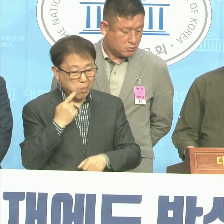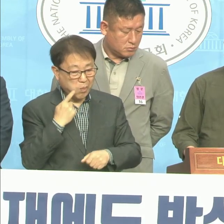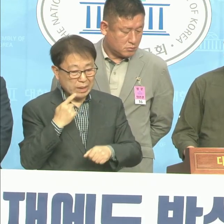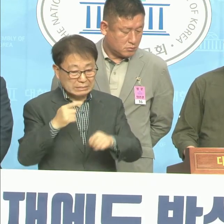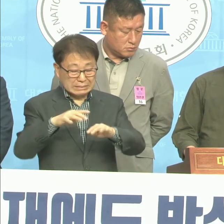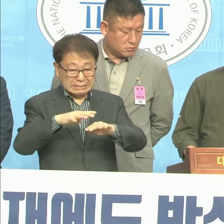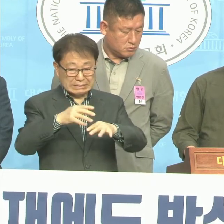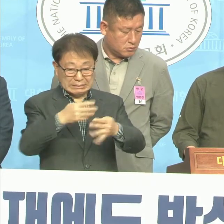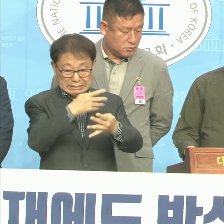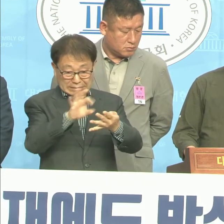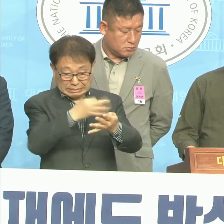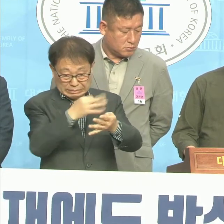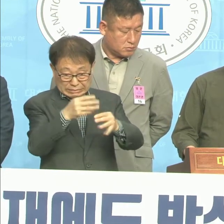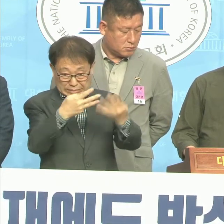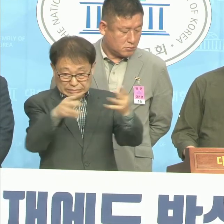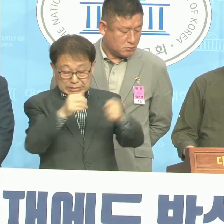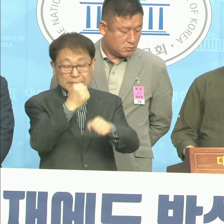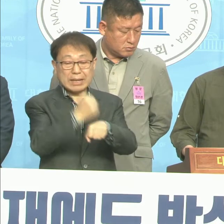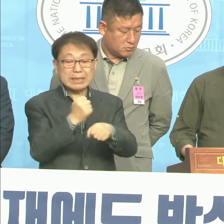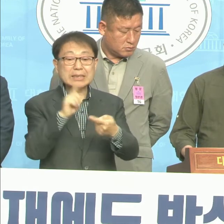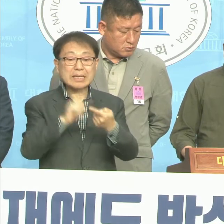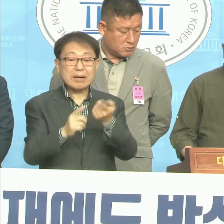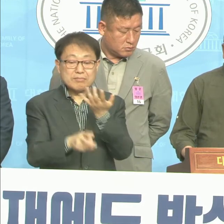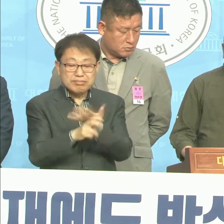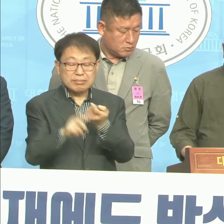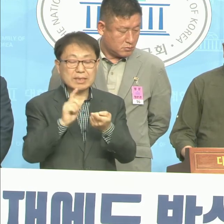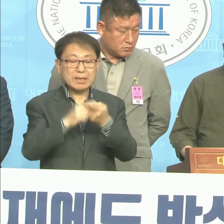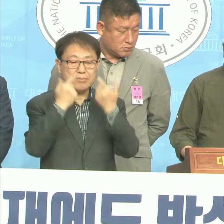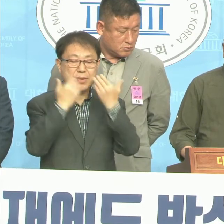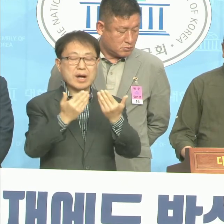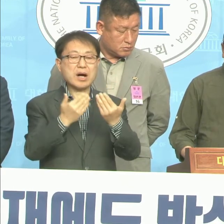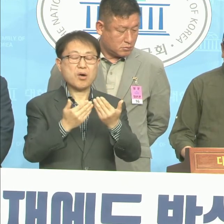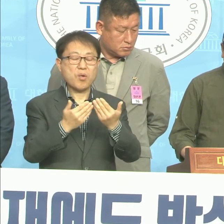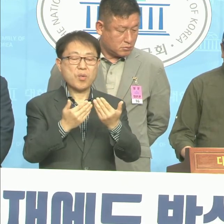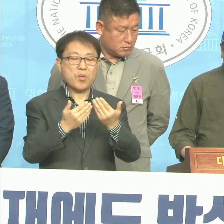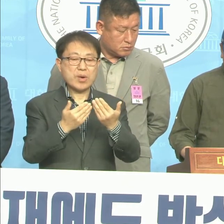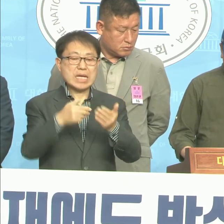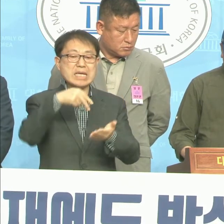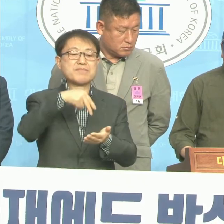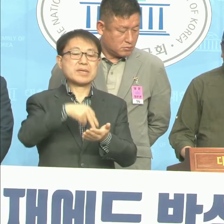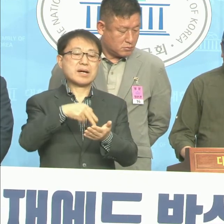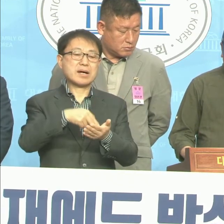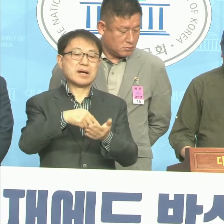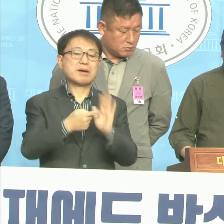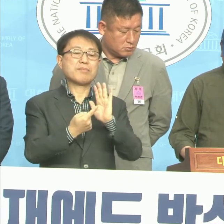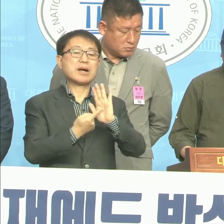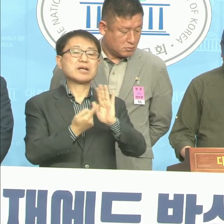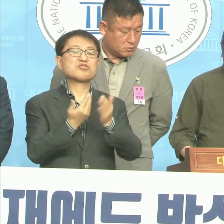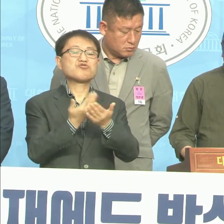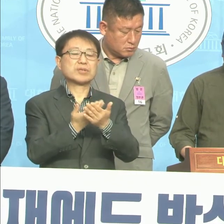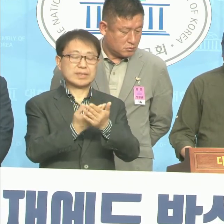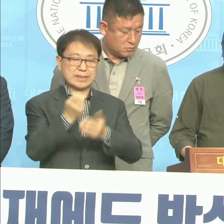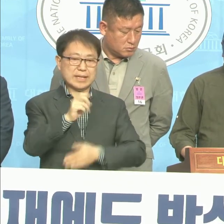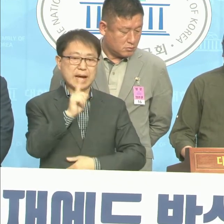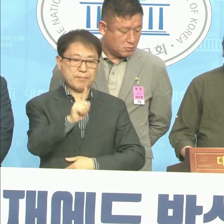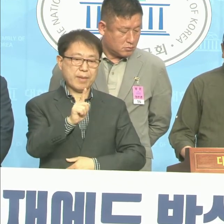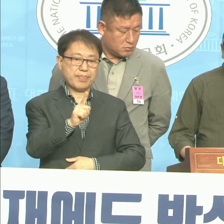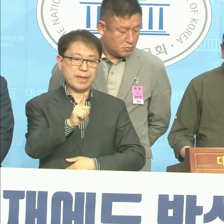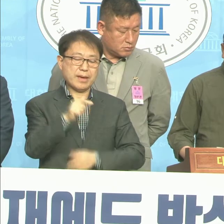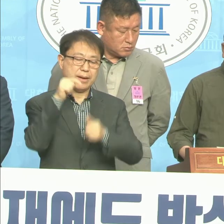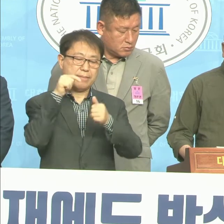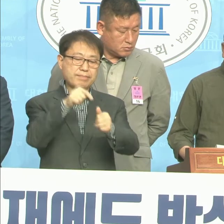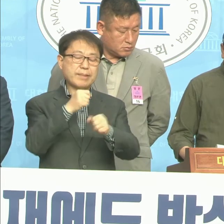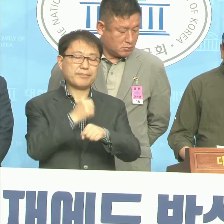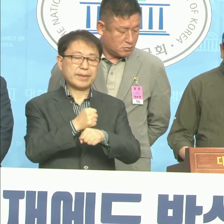강요하는 등 모든 벗기던 사실에 되어 명확하고 분명한 입장을 표명해 주실 것을 다시 한번 가볍게